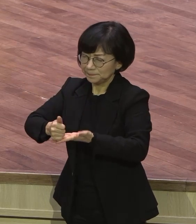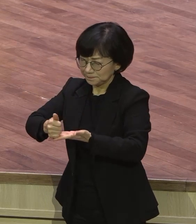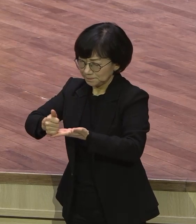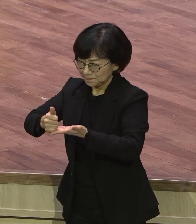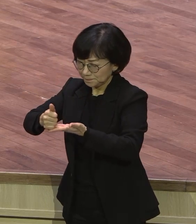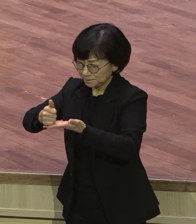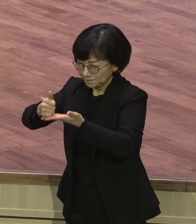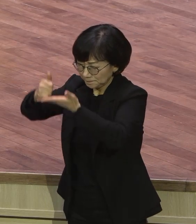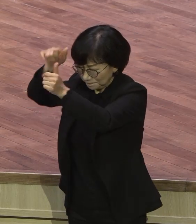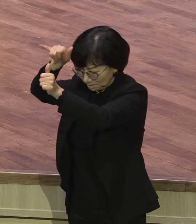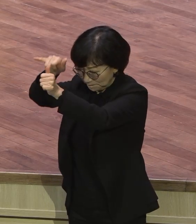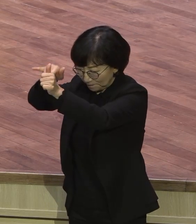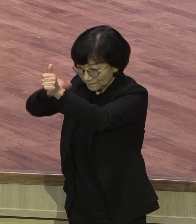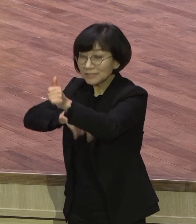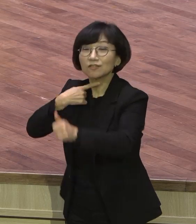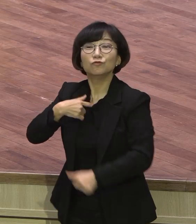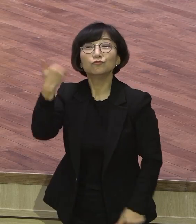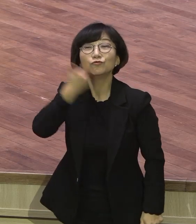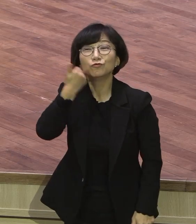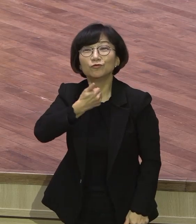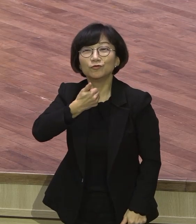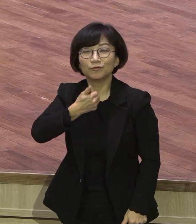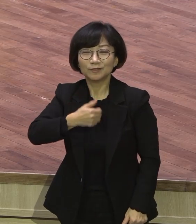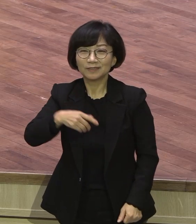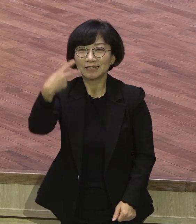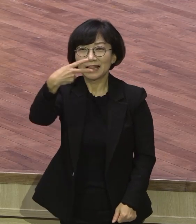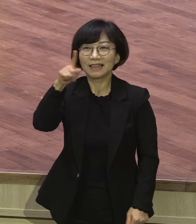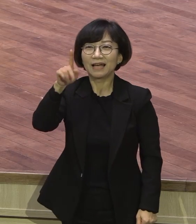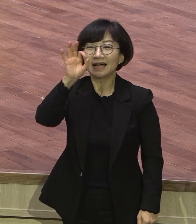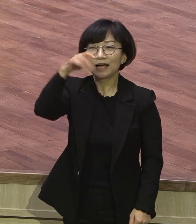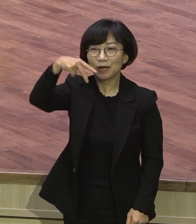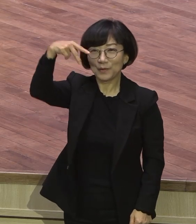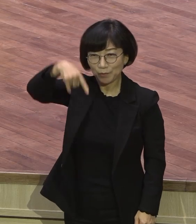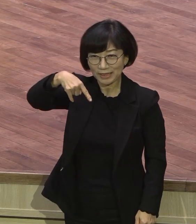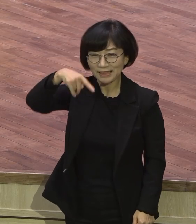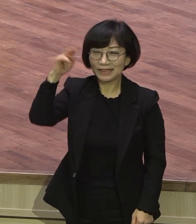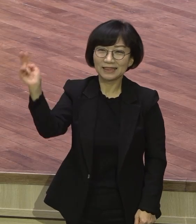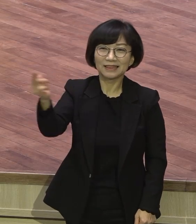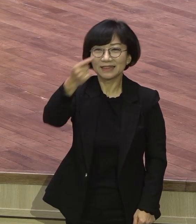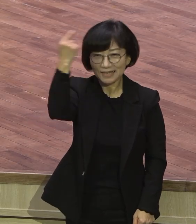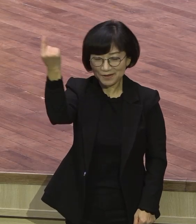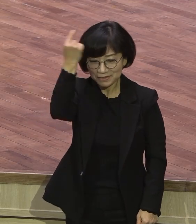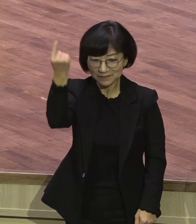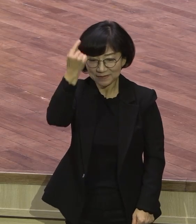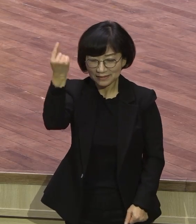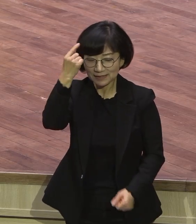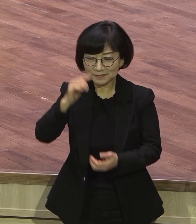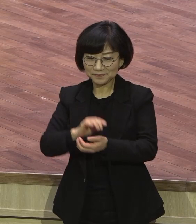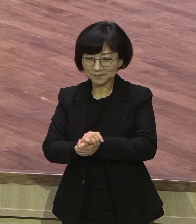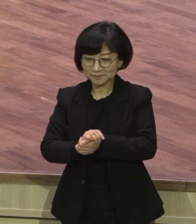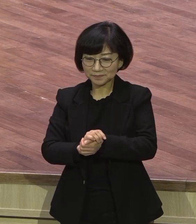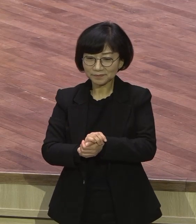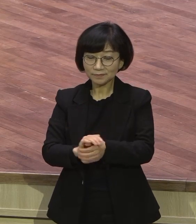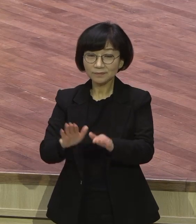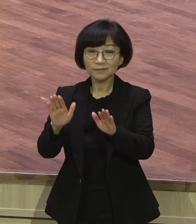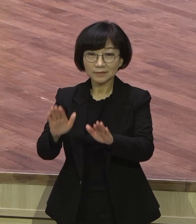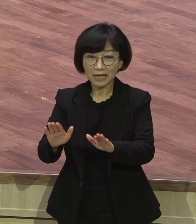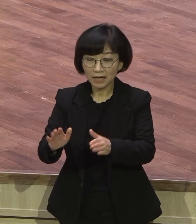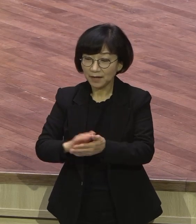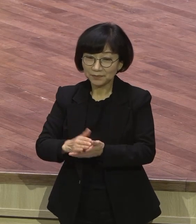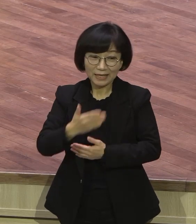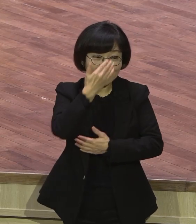누굽니까 다윗이 3월상 17장 45절로 47절에 보면 이스라엘 군대가